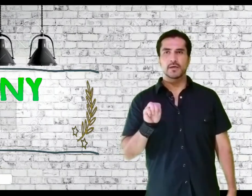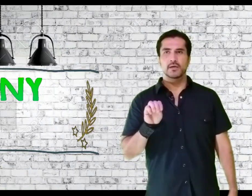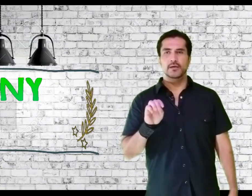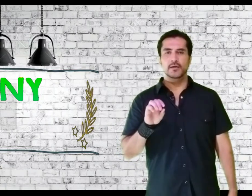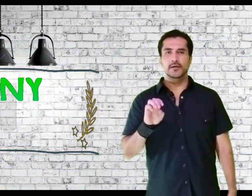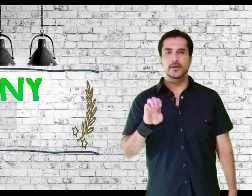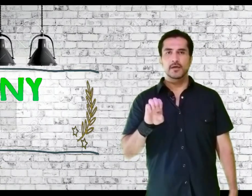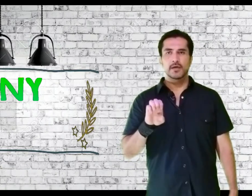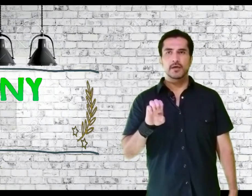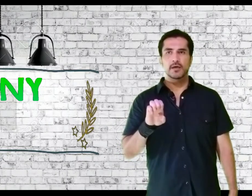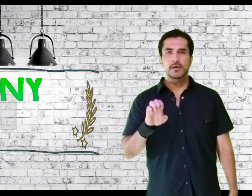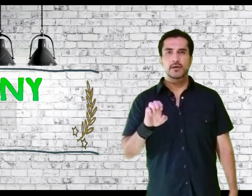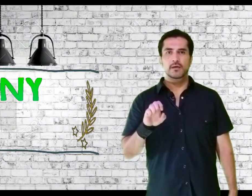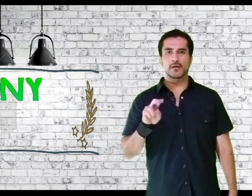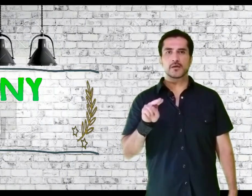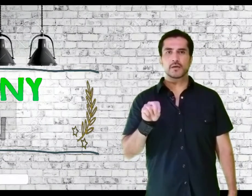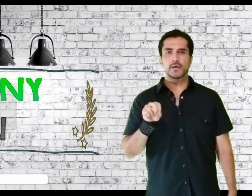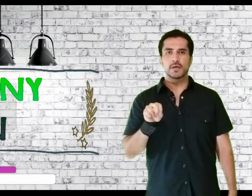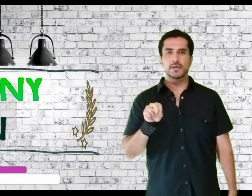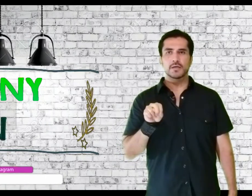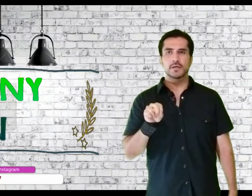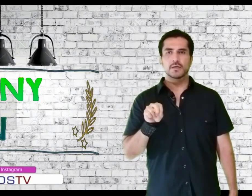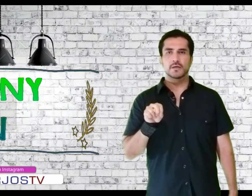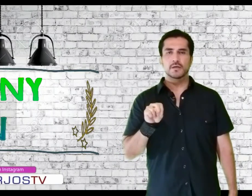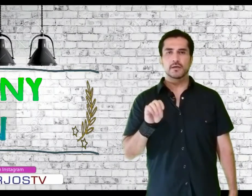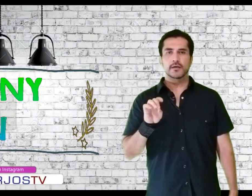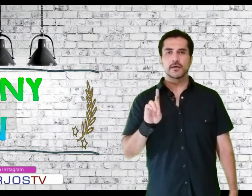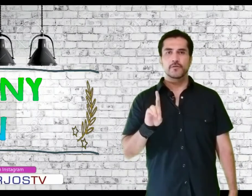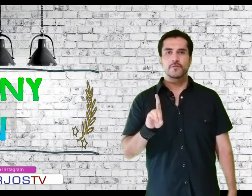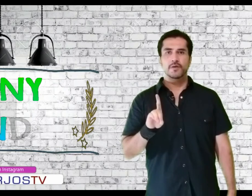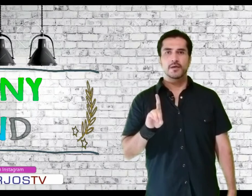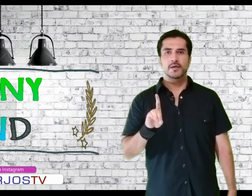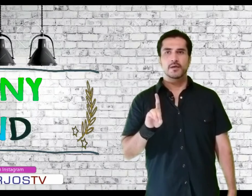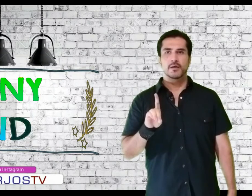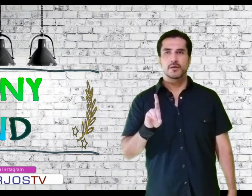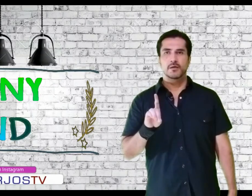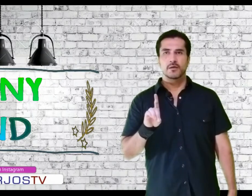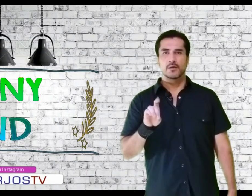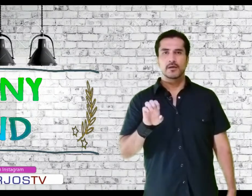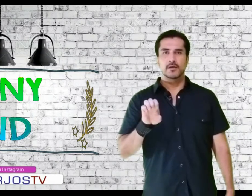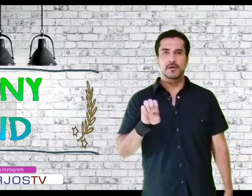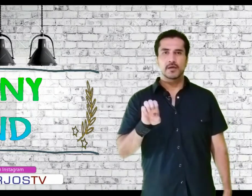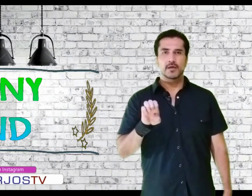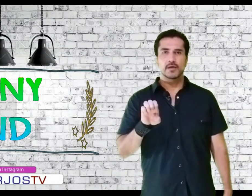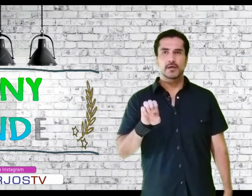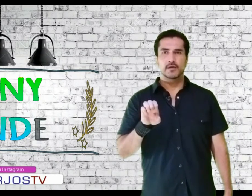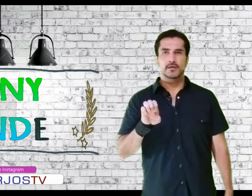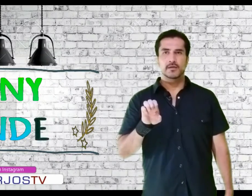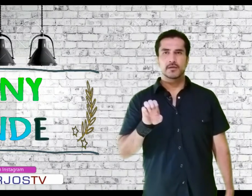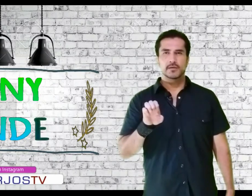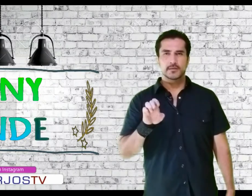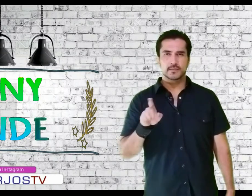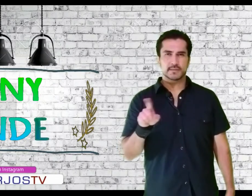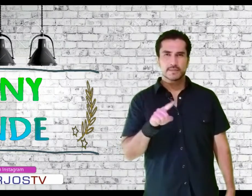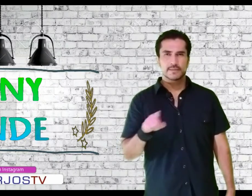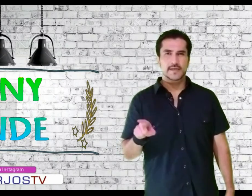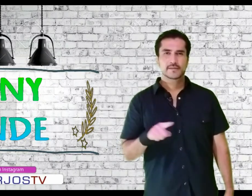M, E, N, D, E,